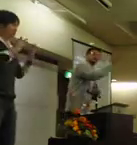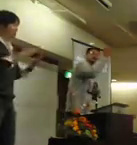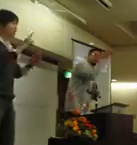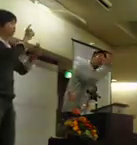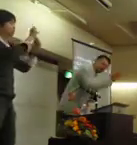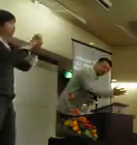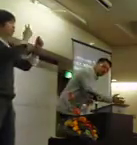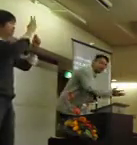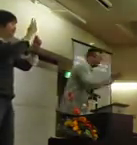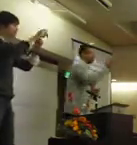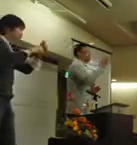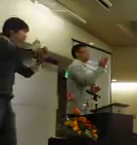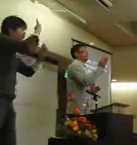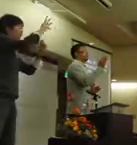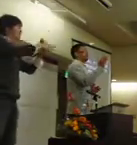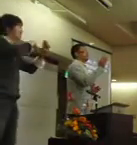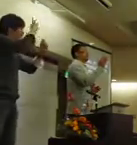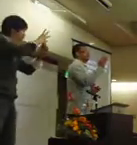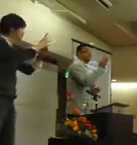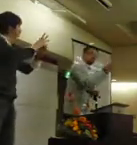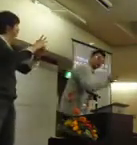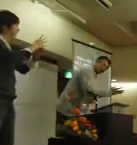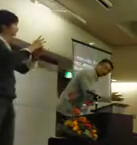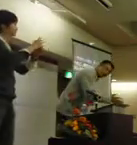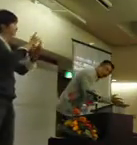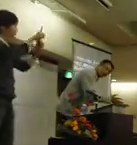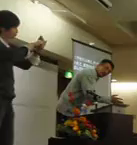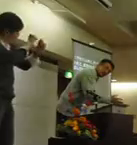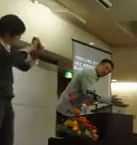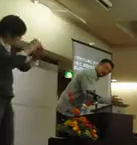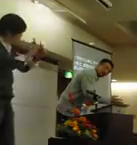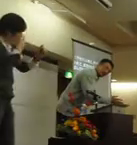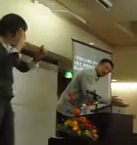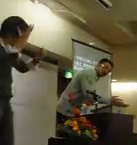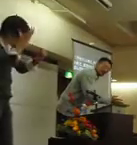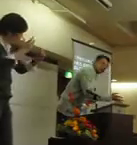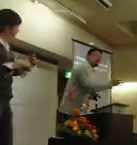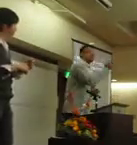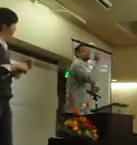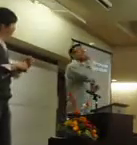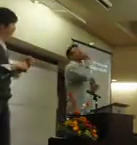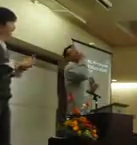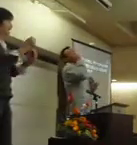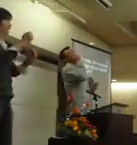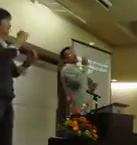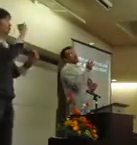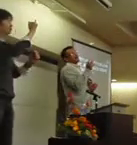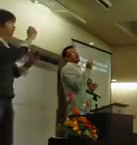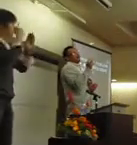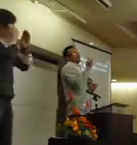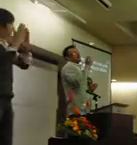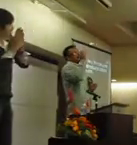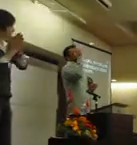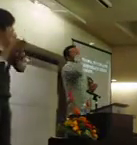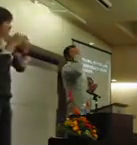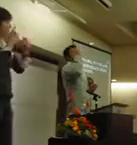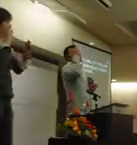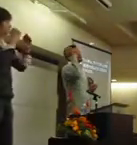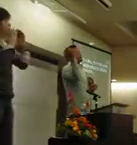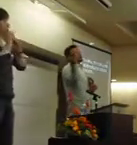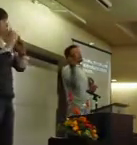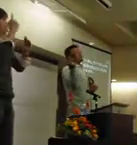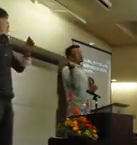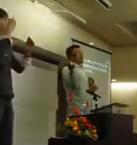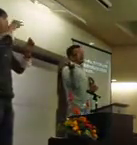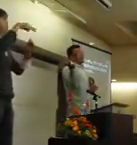13年14年15年かな、寝たきりで脳麻